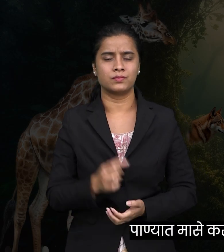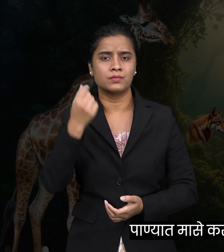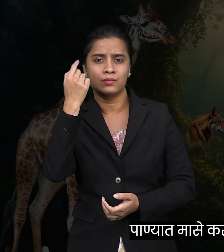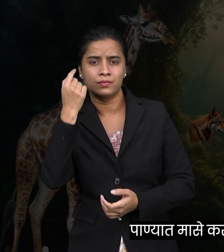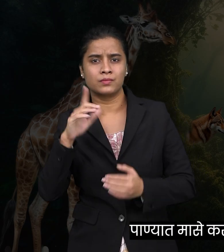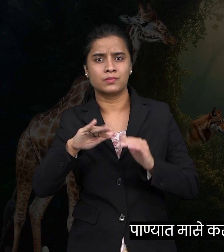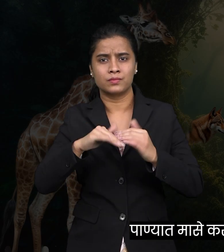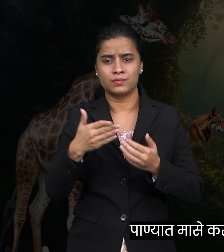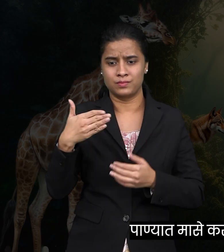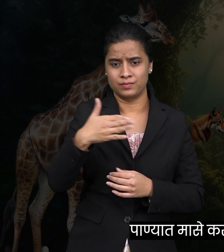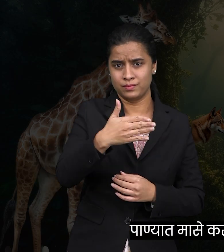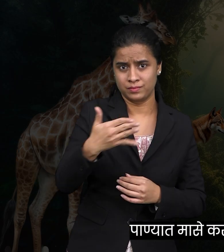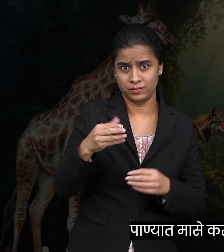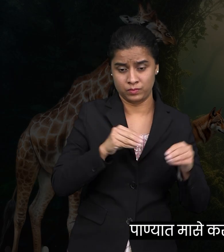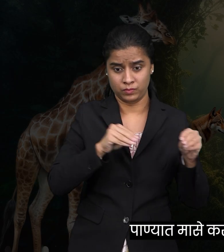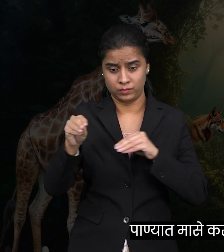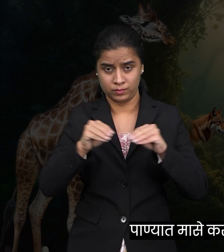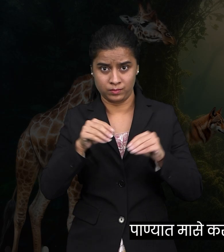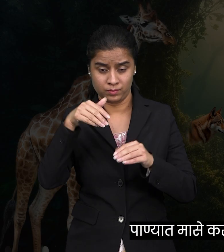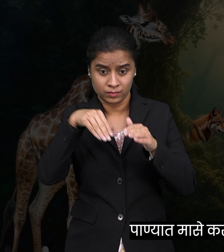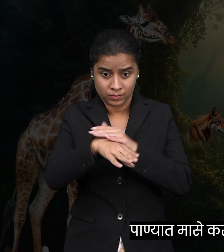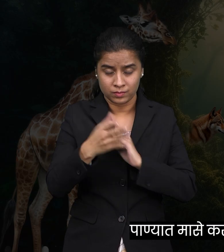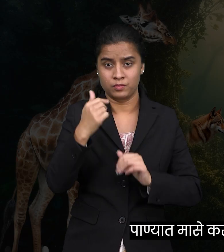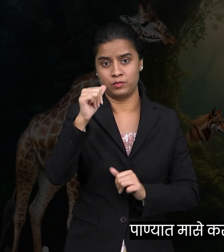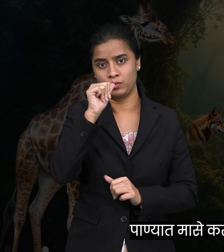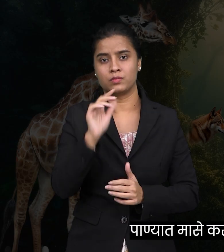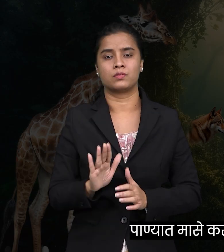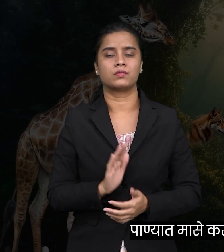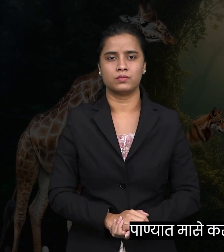पाण्यात मासे कसे हालचाल करतात ते समजून घ्या.